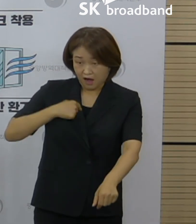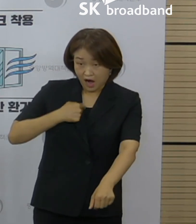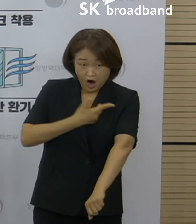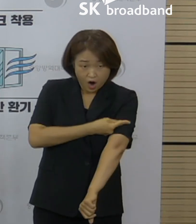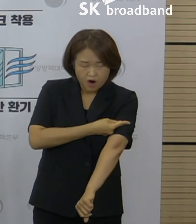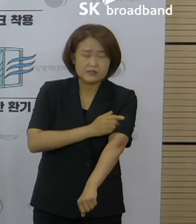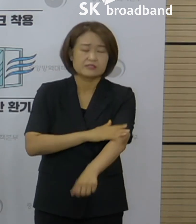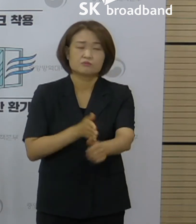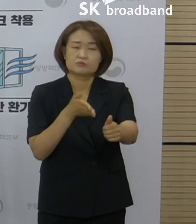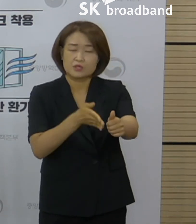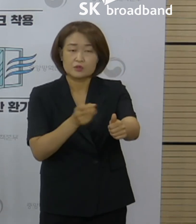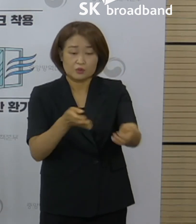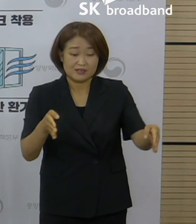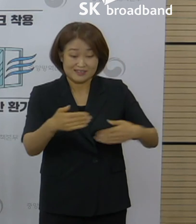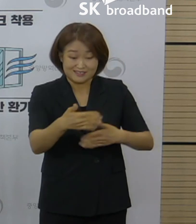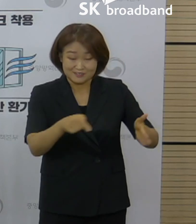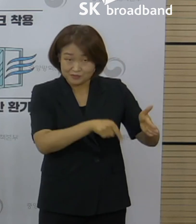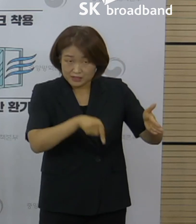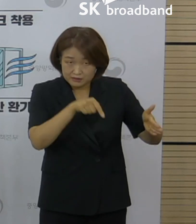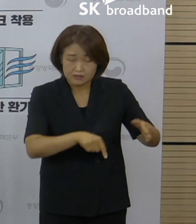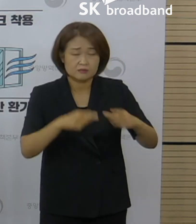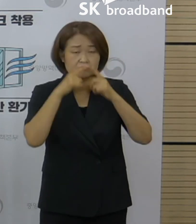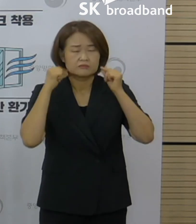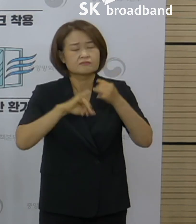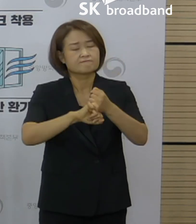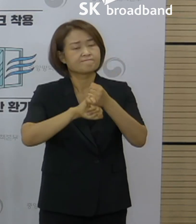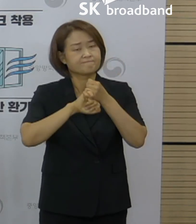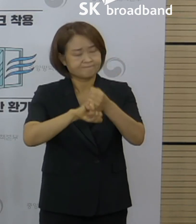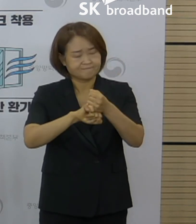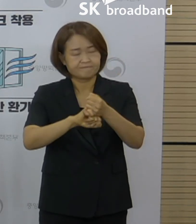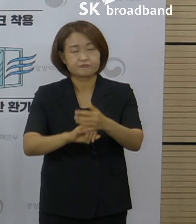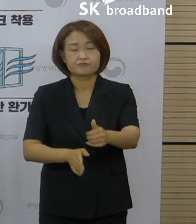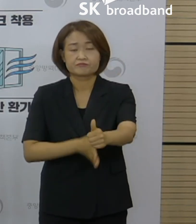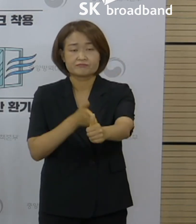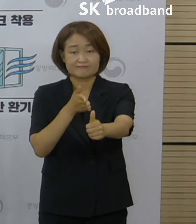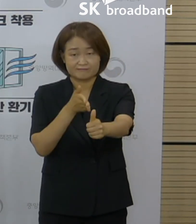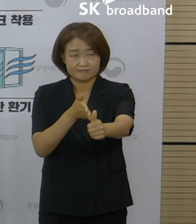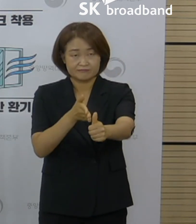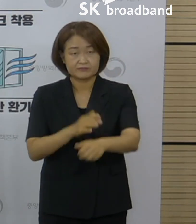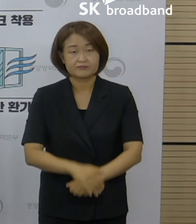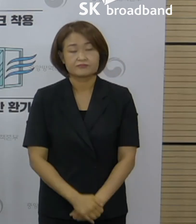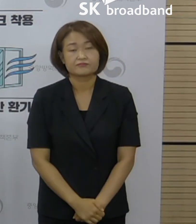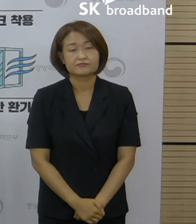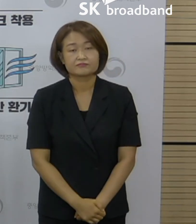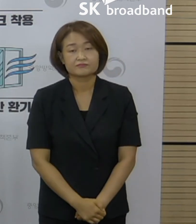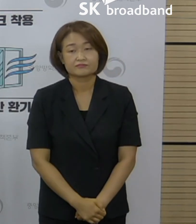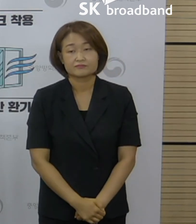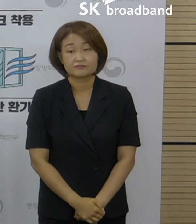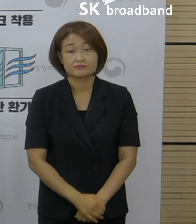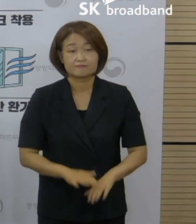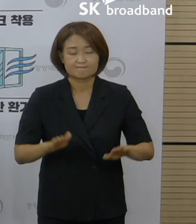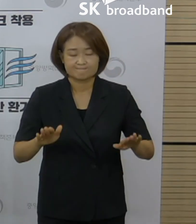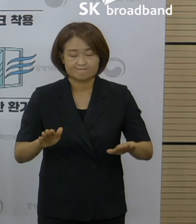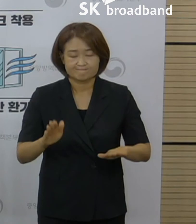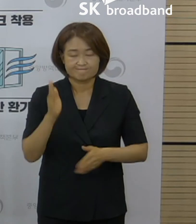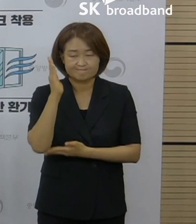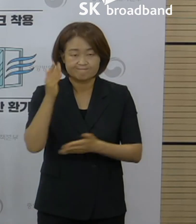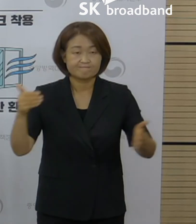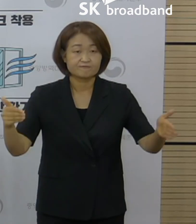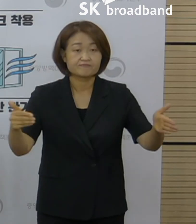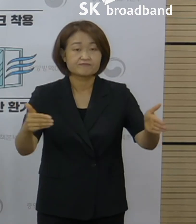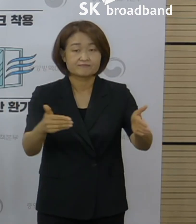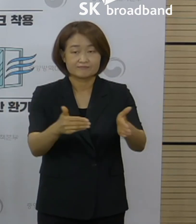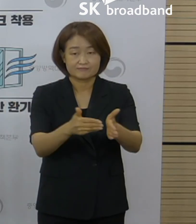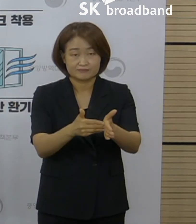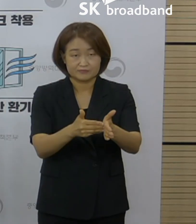실내에서 반드시 마스크를 착용해 주십사 하는 것을 거듭 부탁드리면서 이상 마치겠습니다.